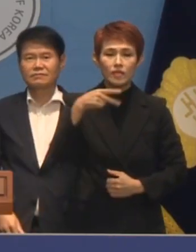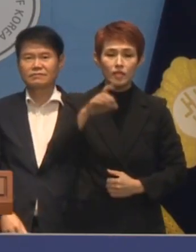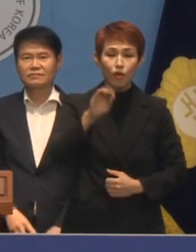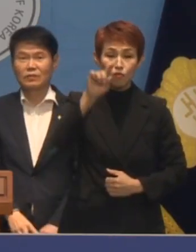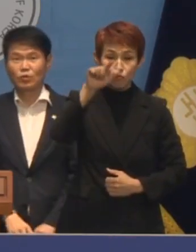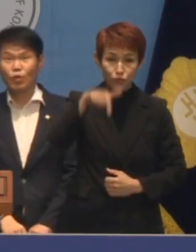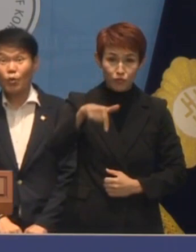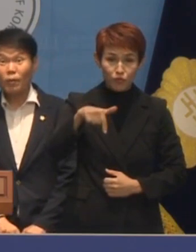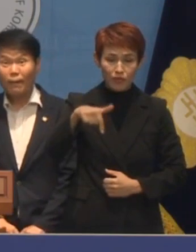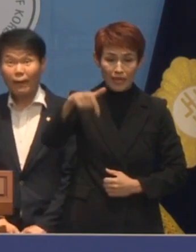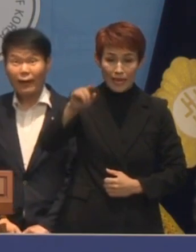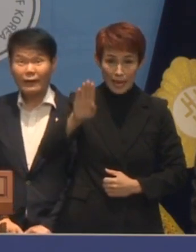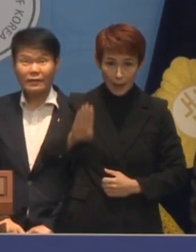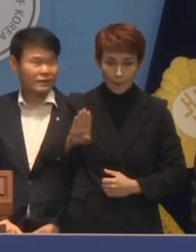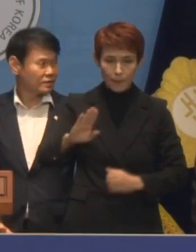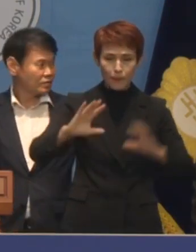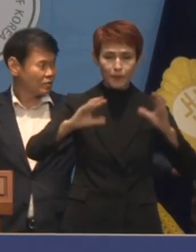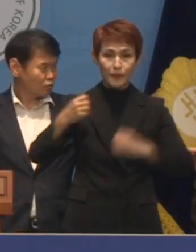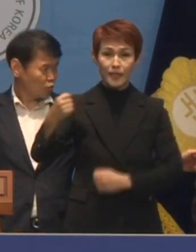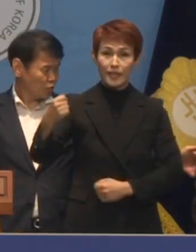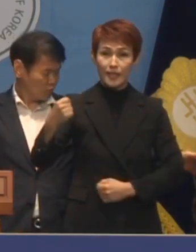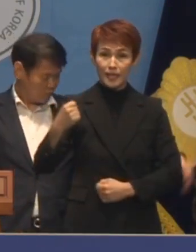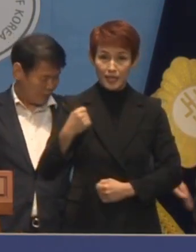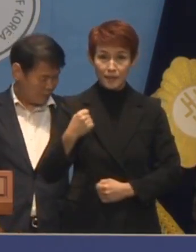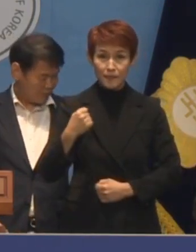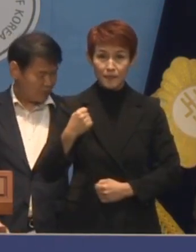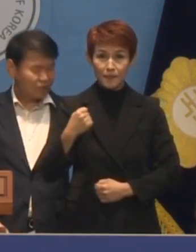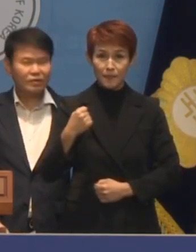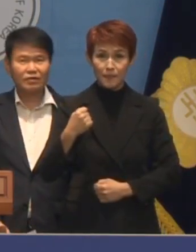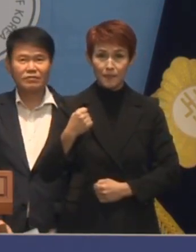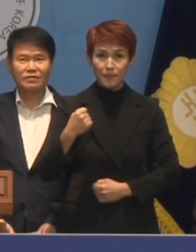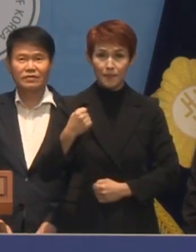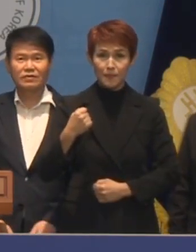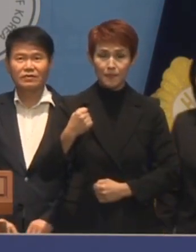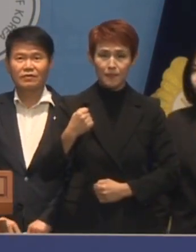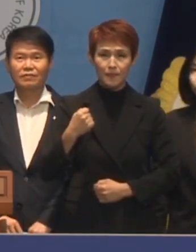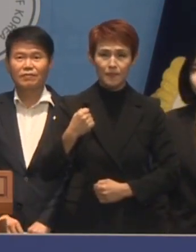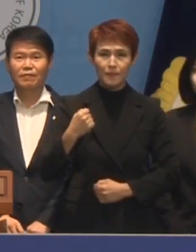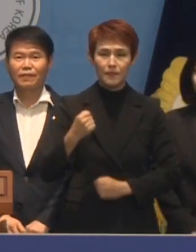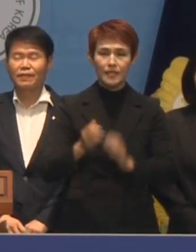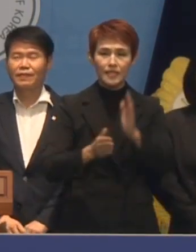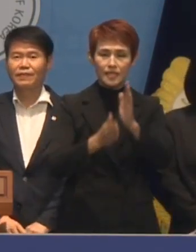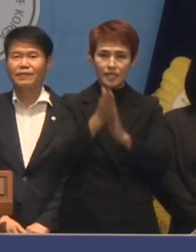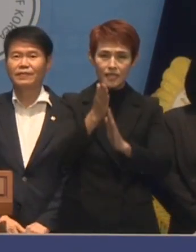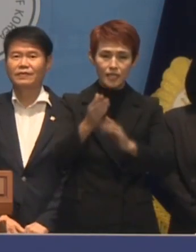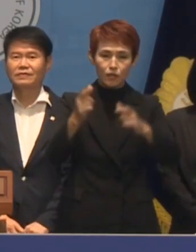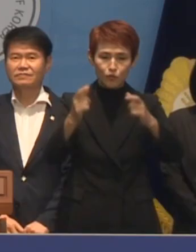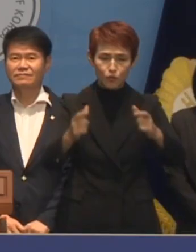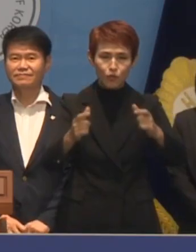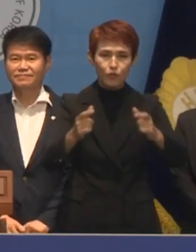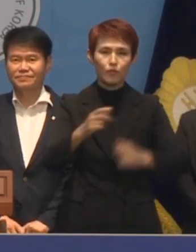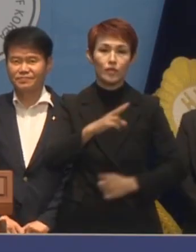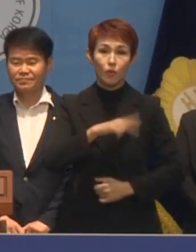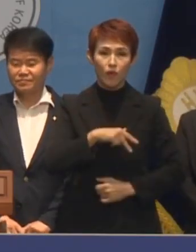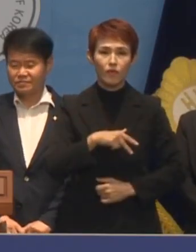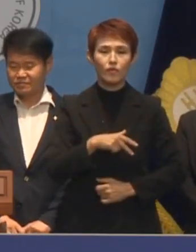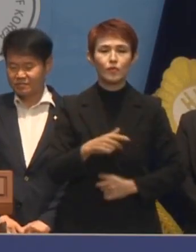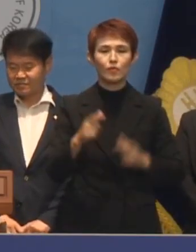갑의 국민의힘 성북구 갑 국민의힘 시구의원 그리고 지역